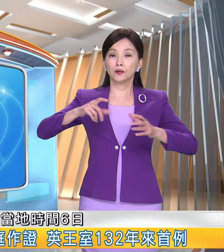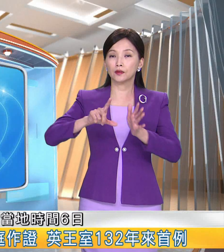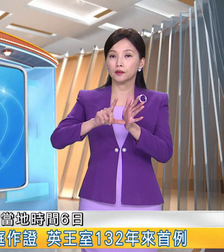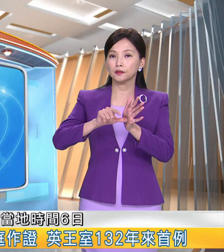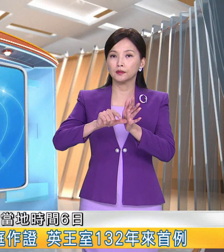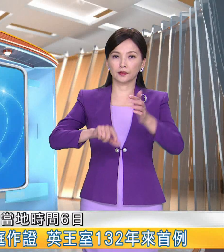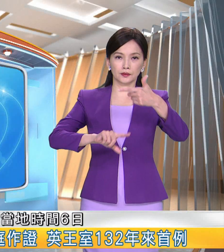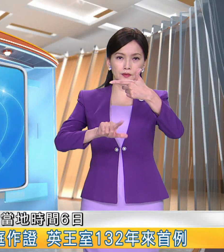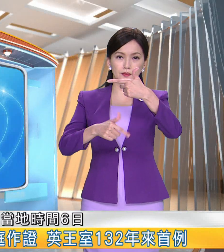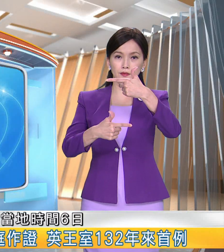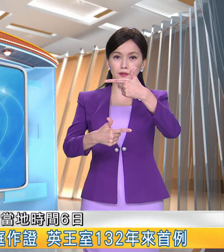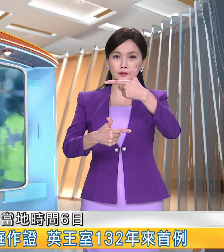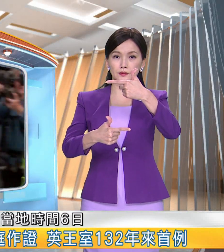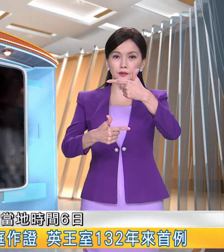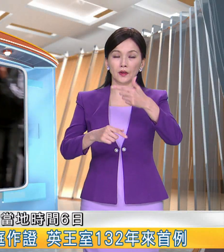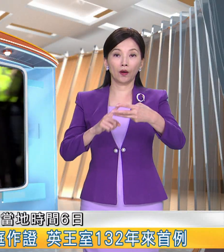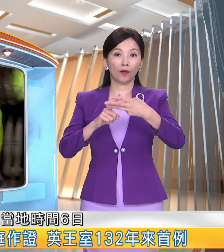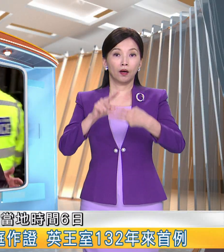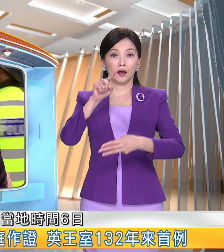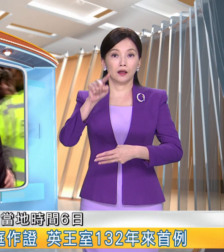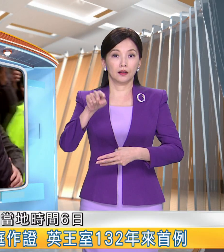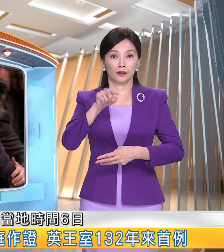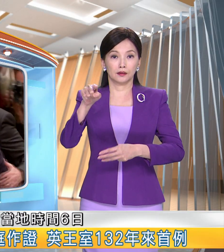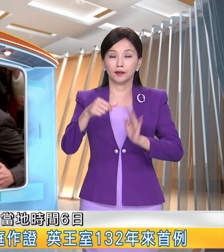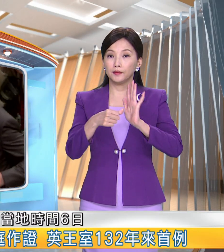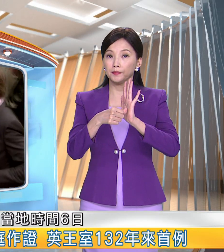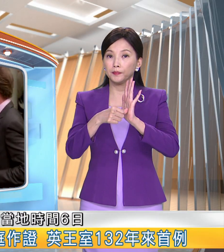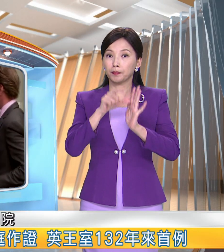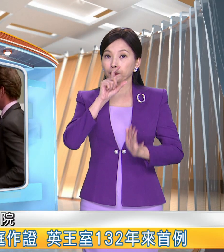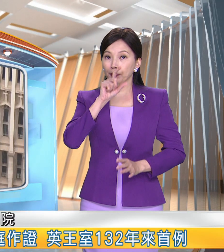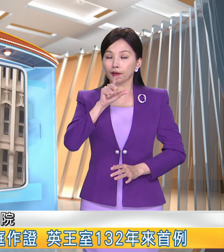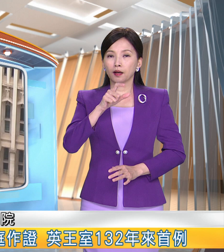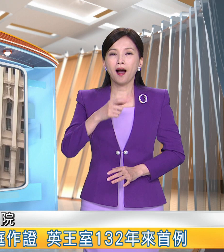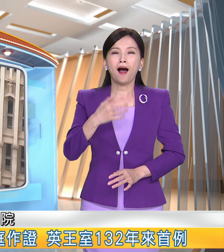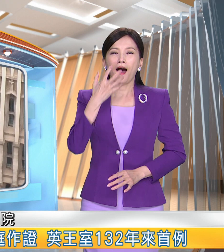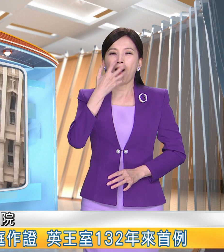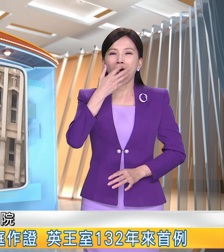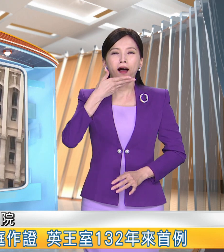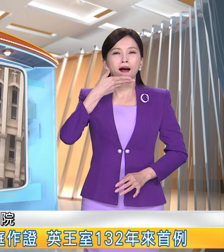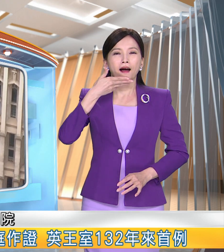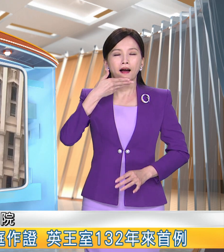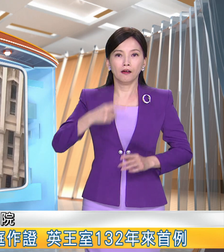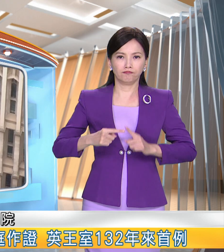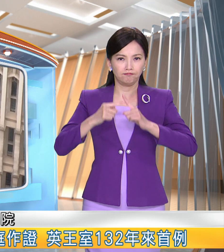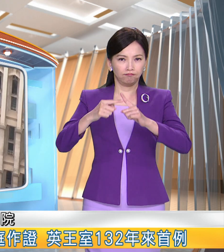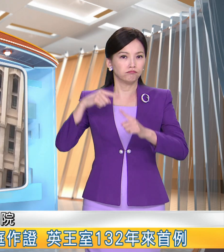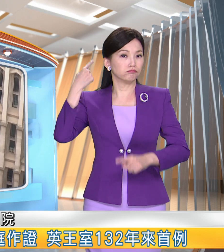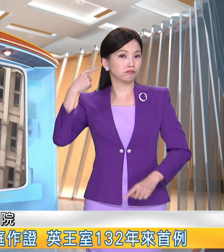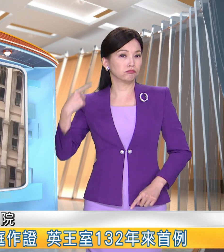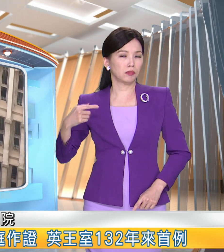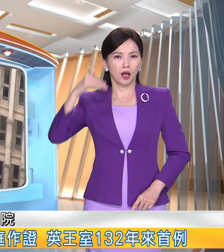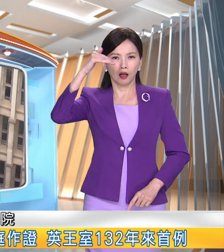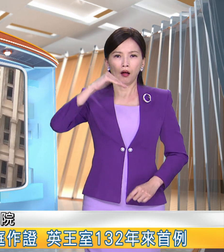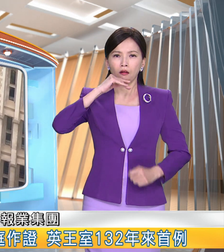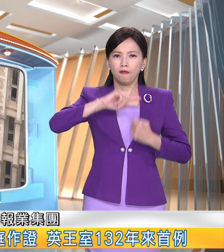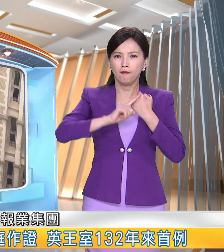英国哈利王子在当地时间六日现身伦敦高等法院，他控